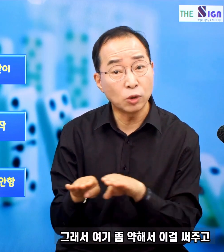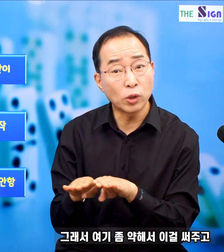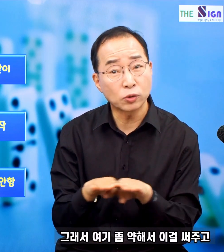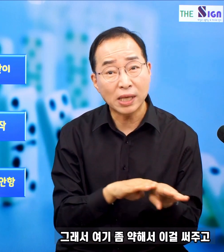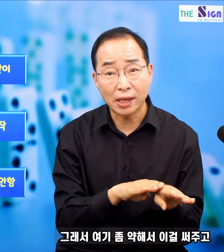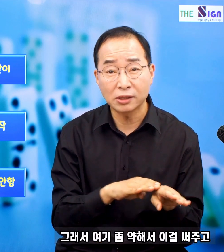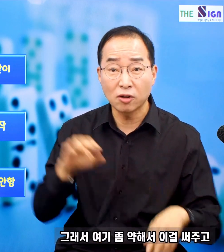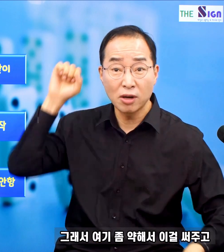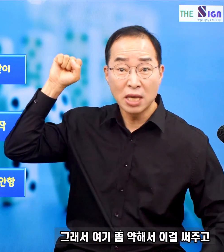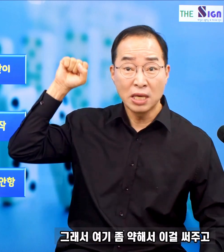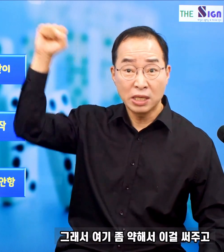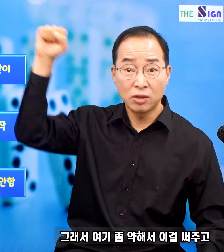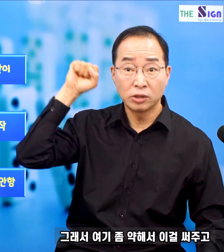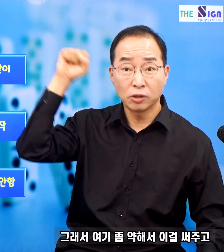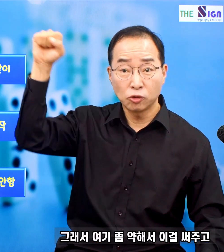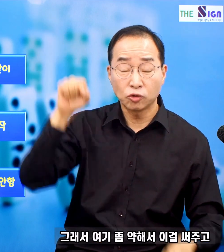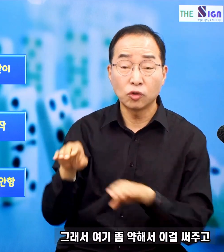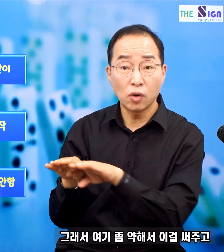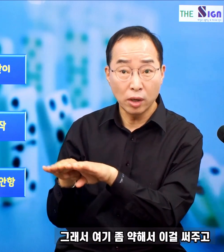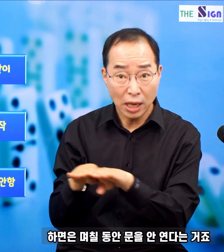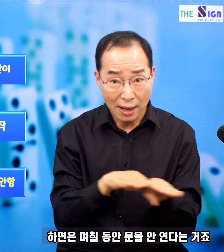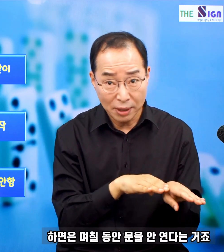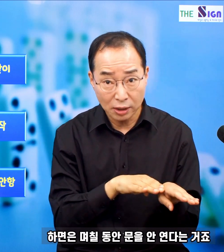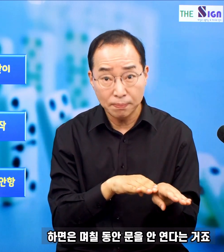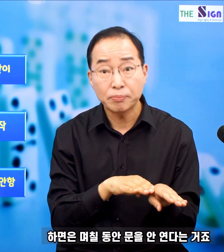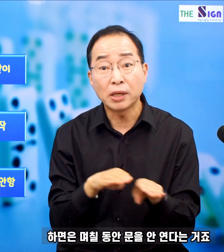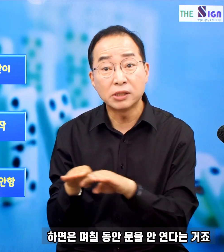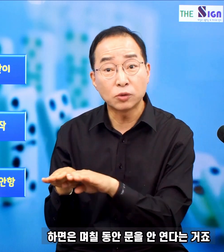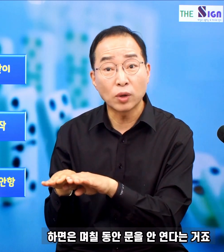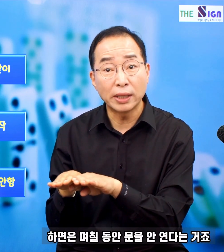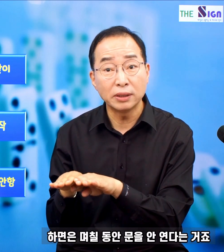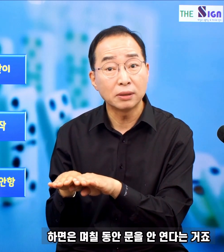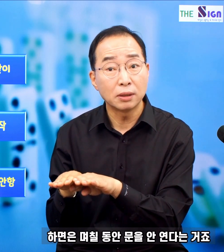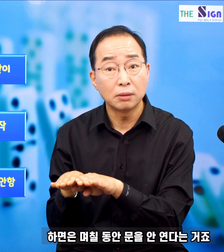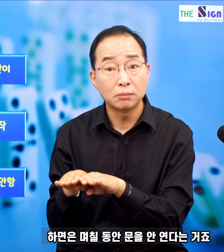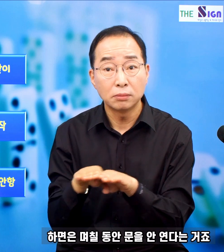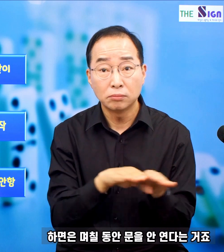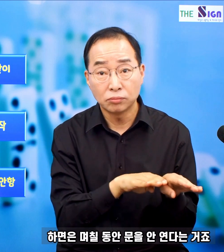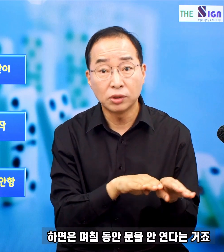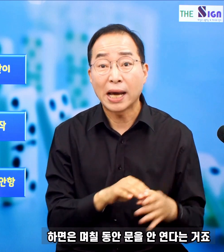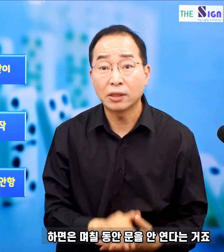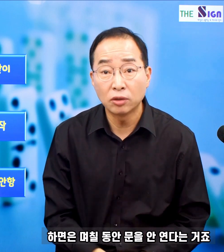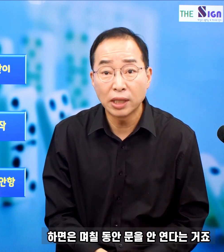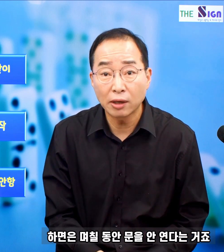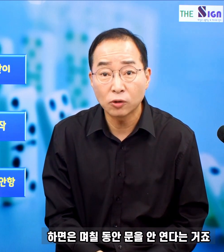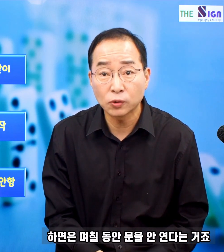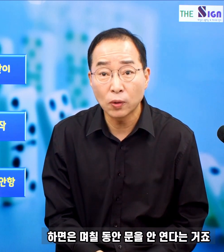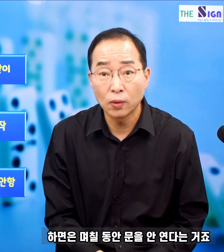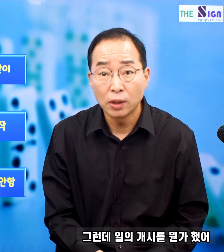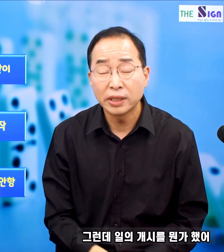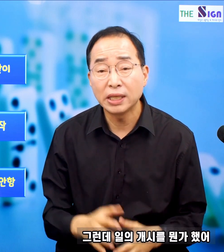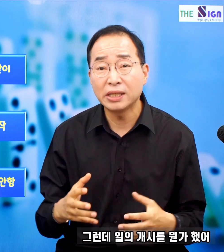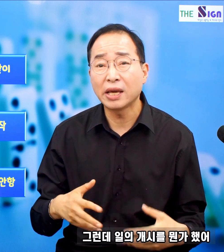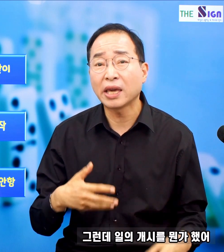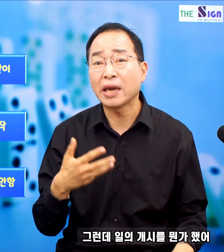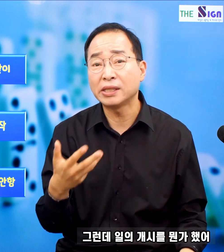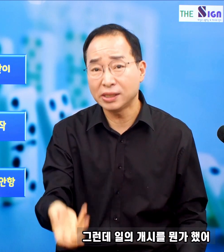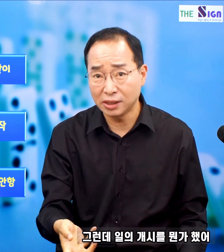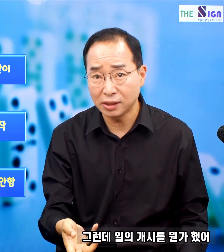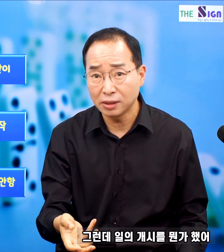좀 약해서 이걸 써주고 하면은 며칠 동안 문을 안 연다는 거죠. 근데 일에 개시를